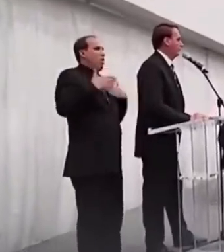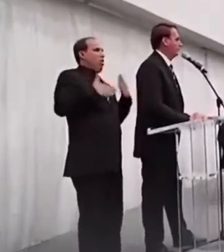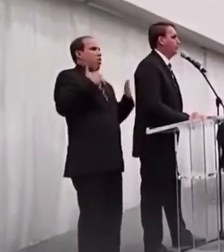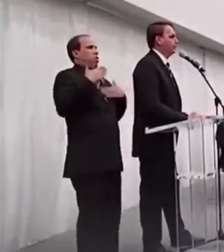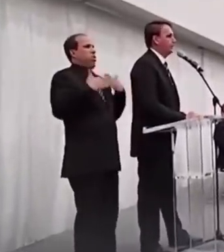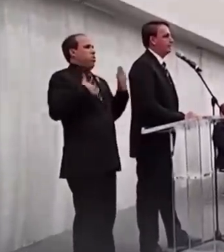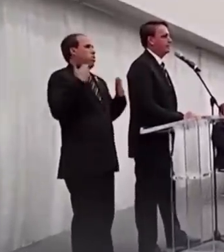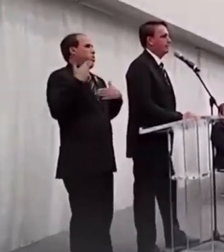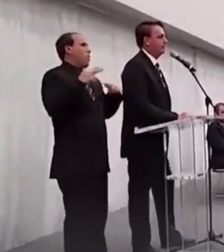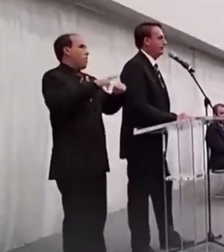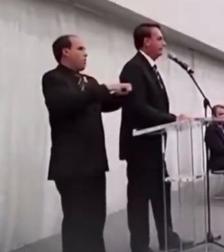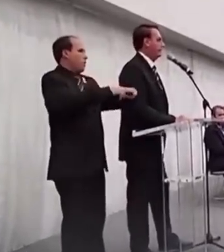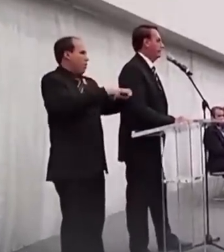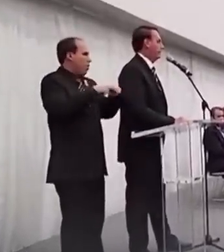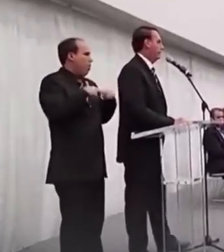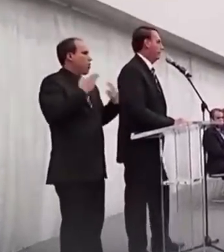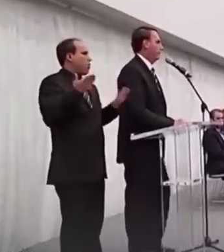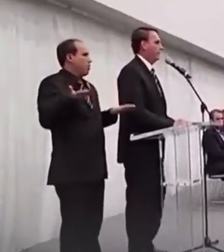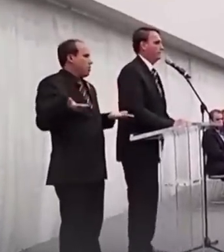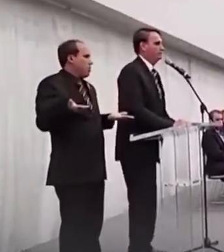o poder